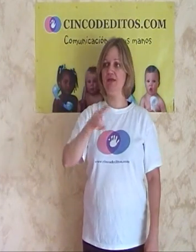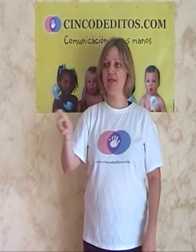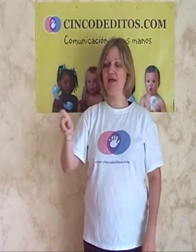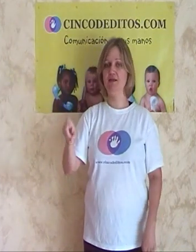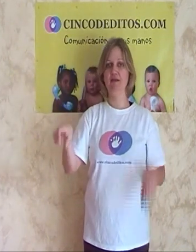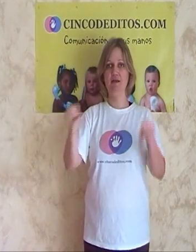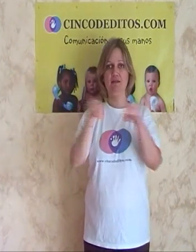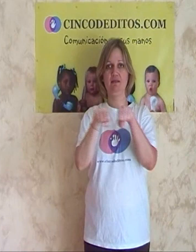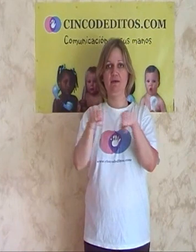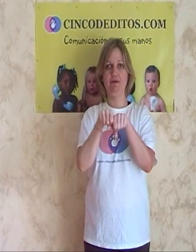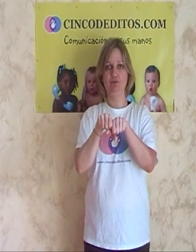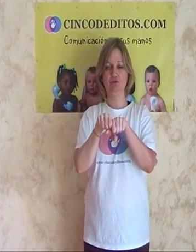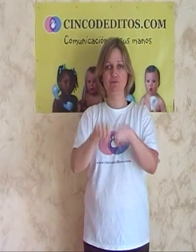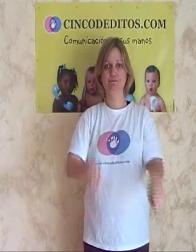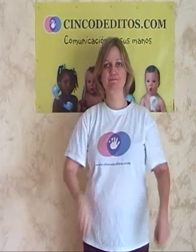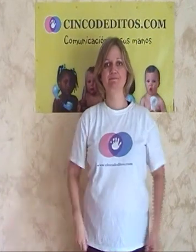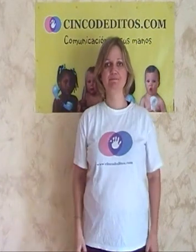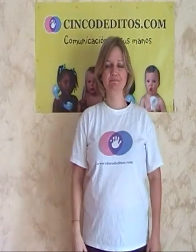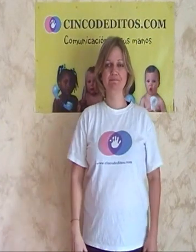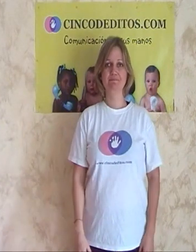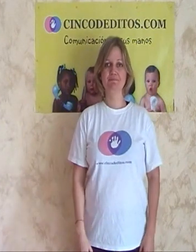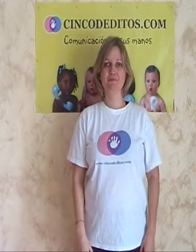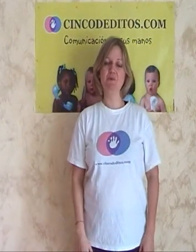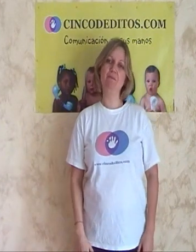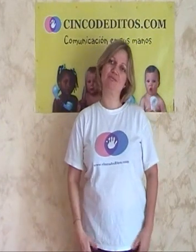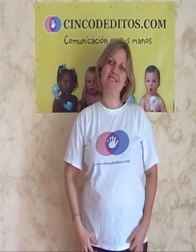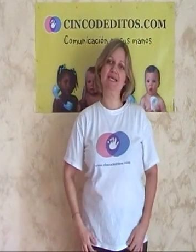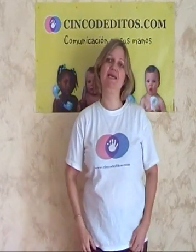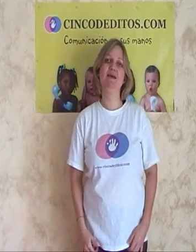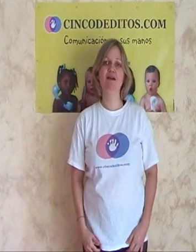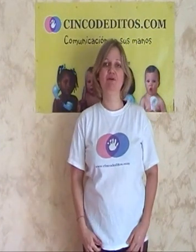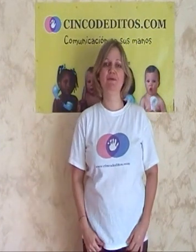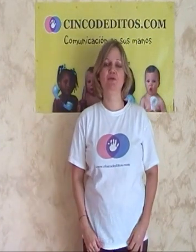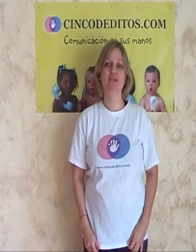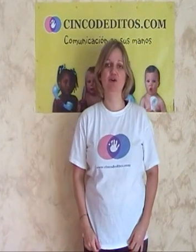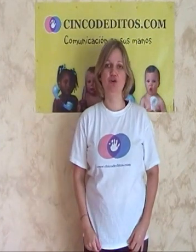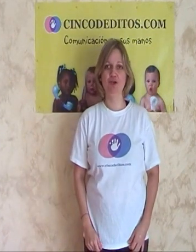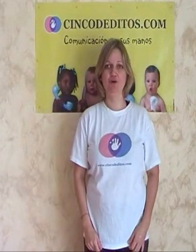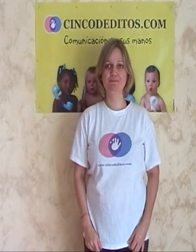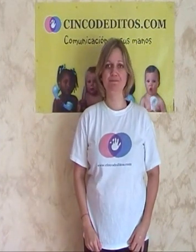Z de zapatos. Muy bien, pues hasta aquí el alfabeto dactilológico.